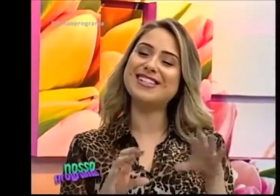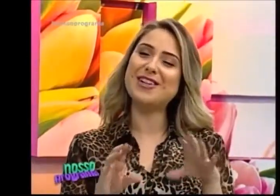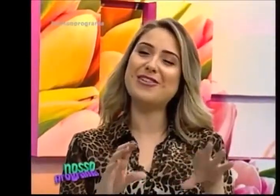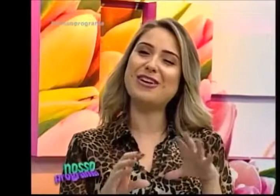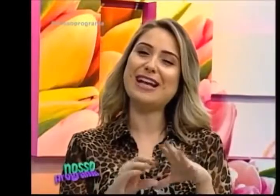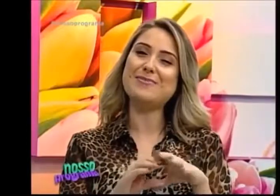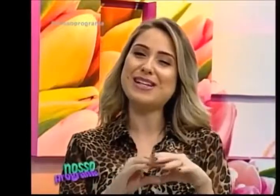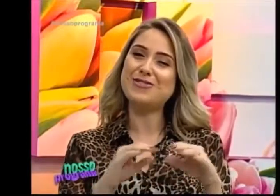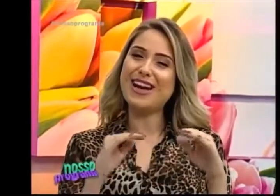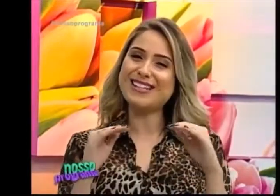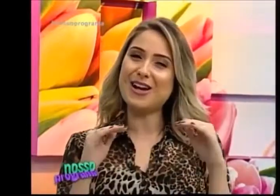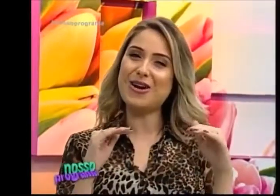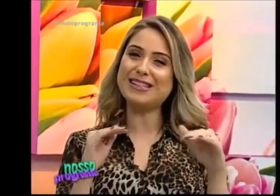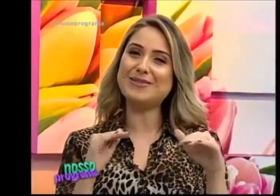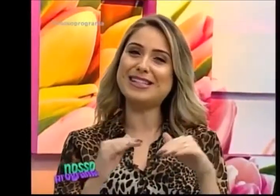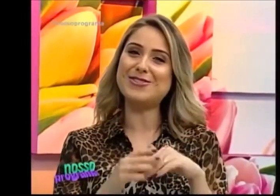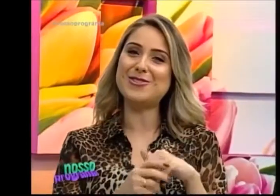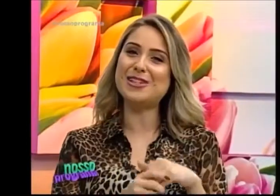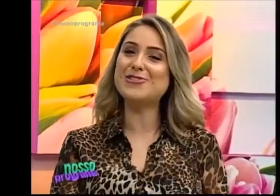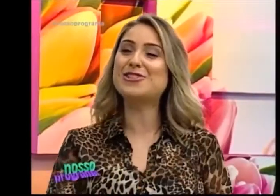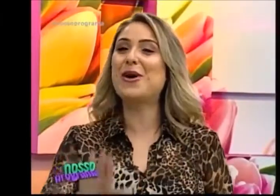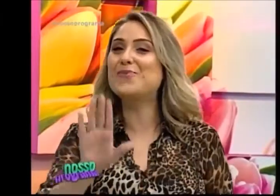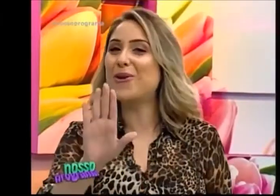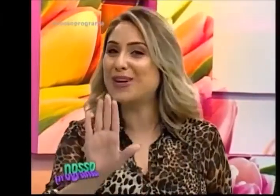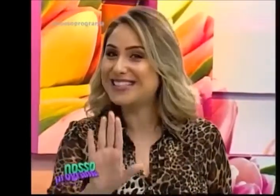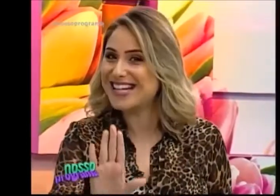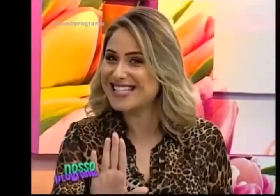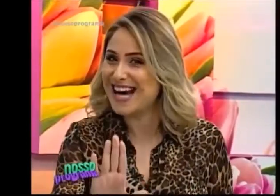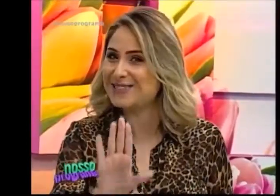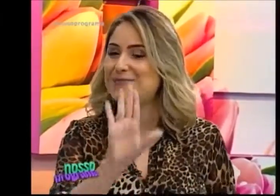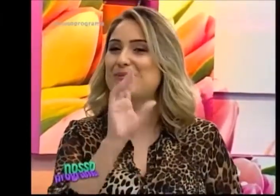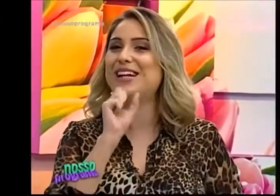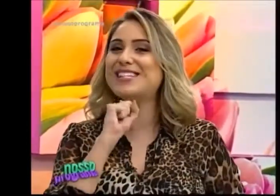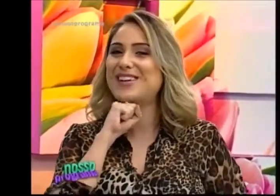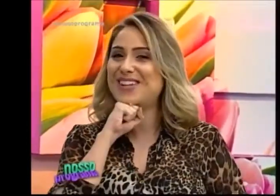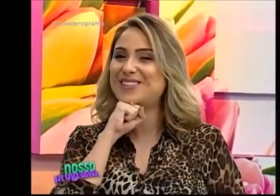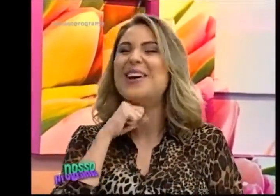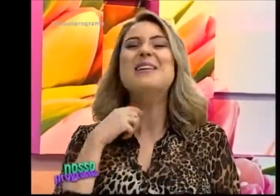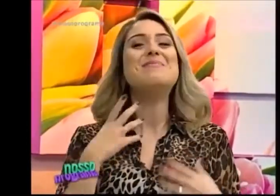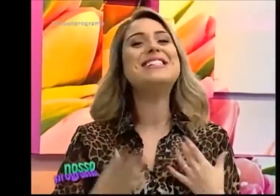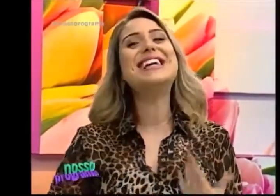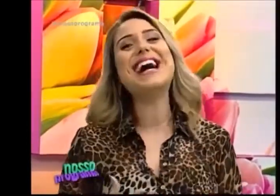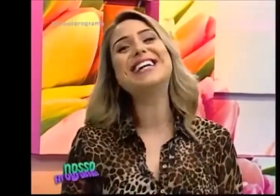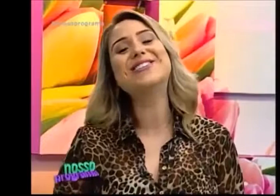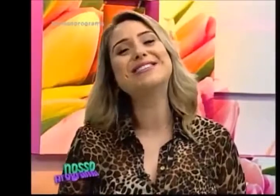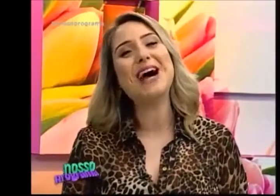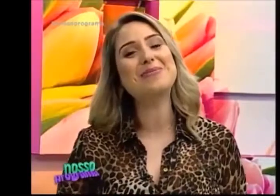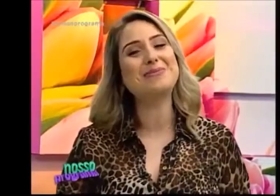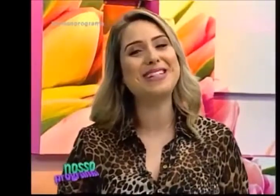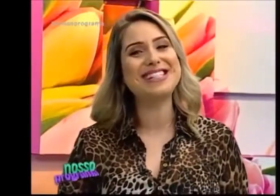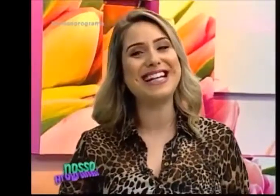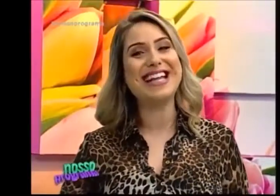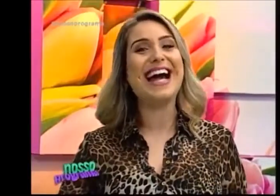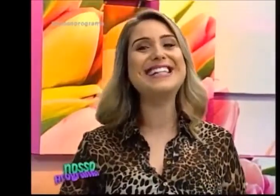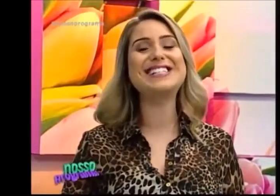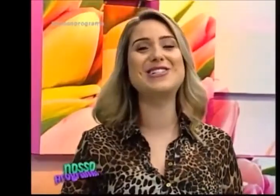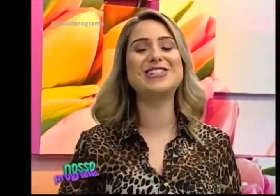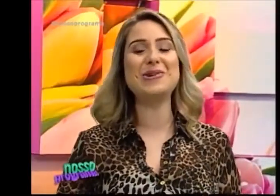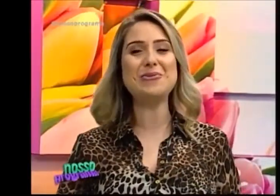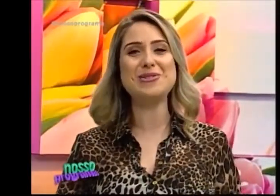financeiro vai falar que para as férias agora da metade do ano a gente está um pouco atrasado para o planejamento. Mas será que não dá para planejar nada se a gente nem começou a